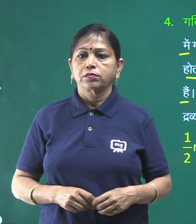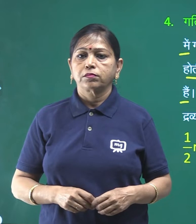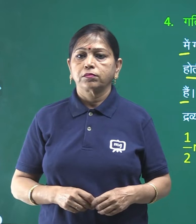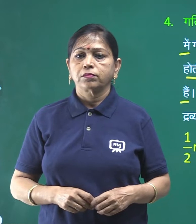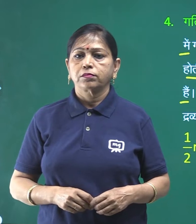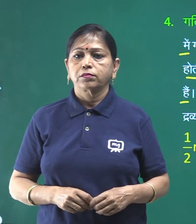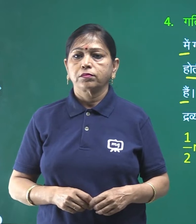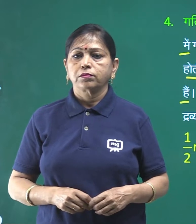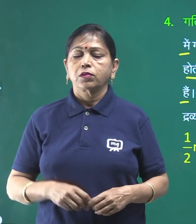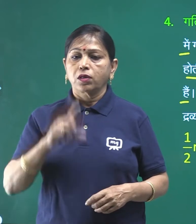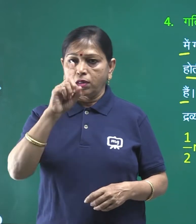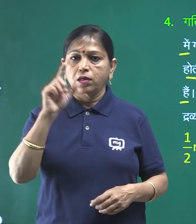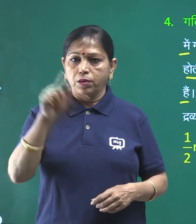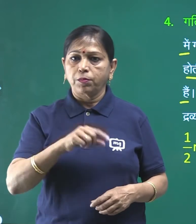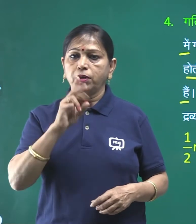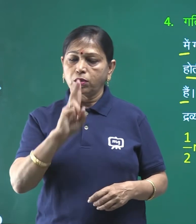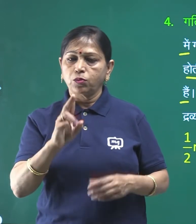1/2 mv² के